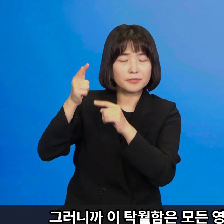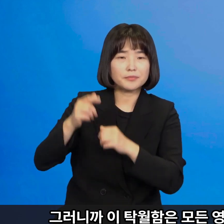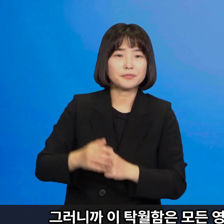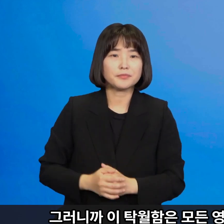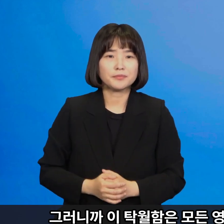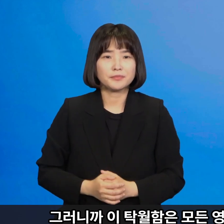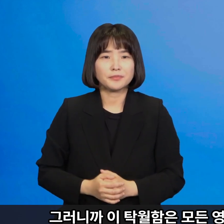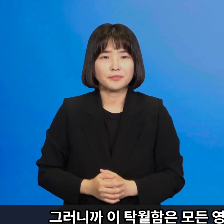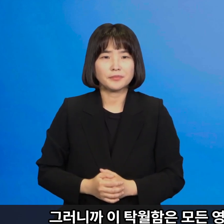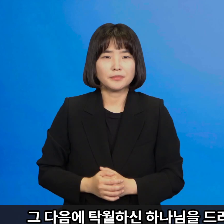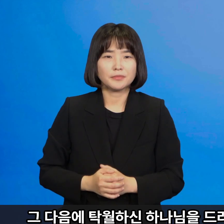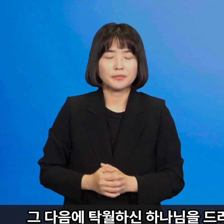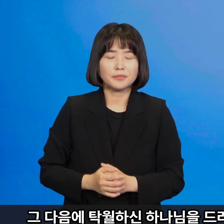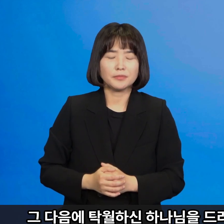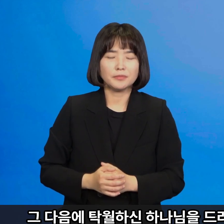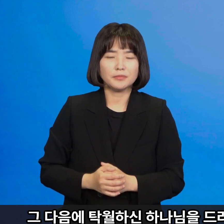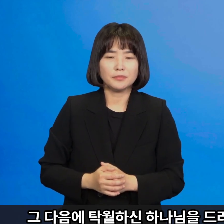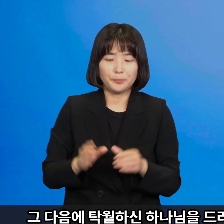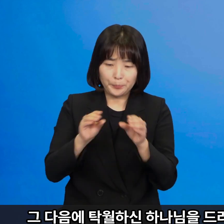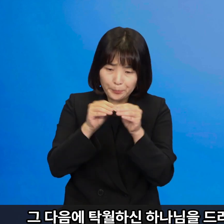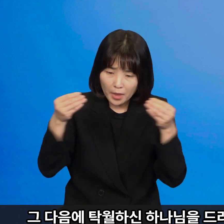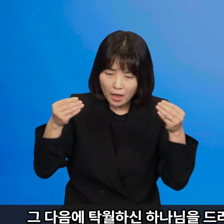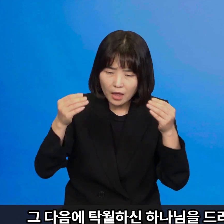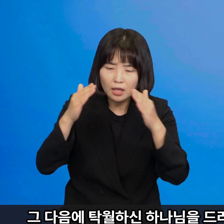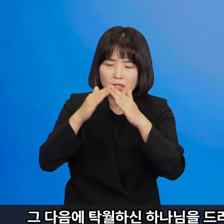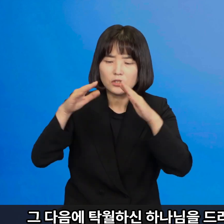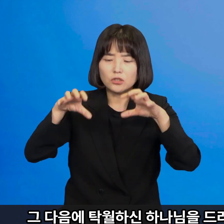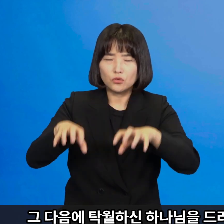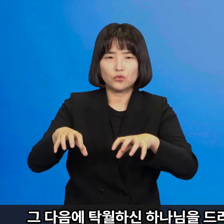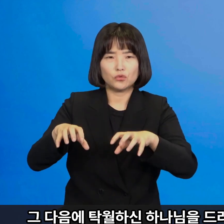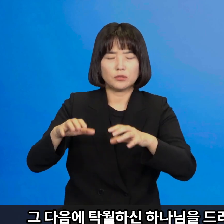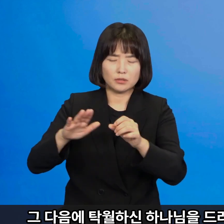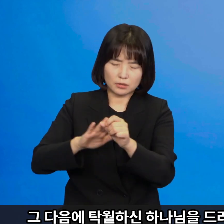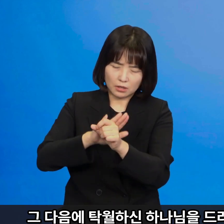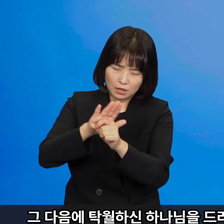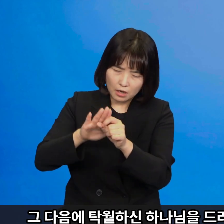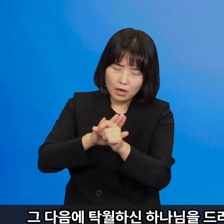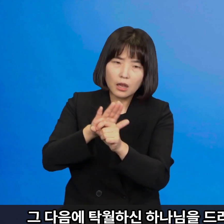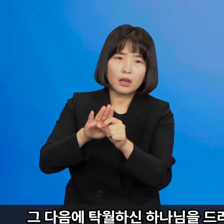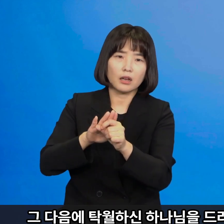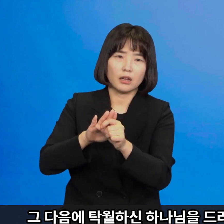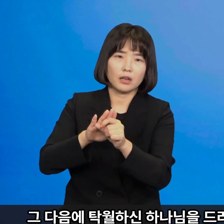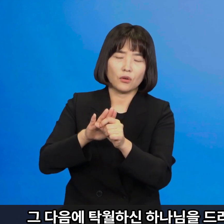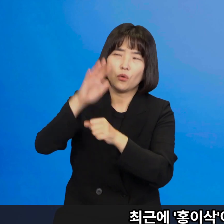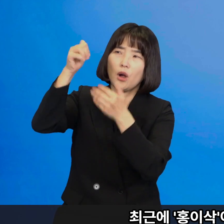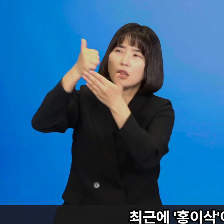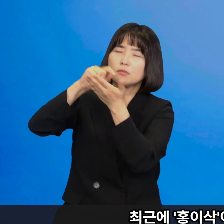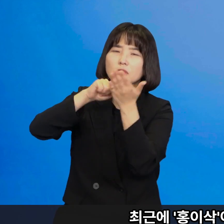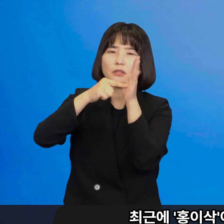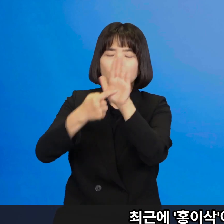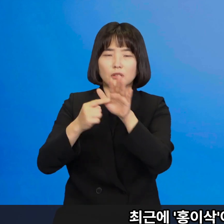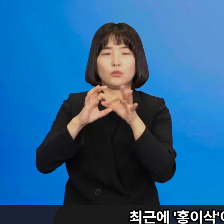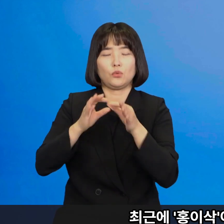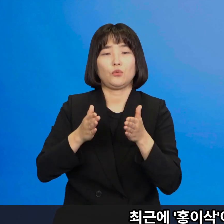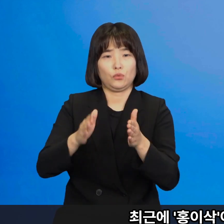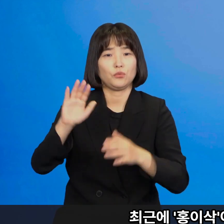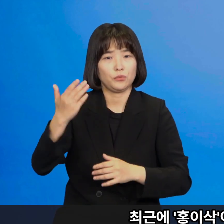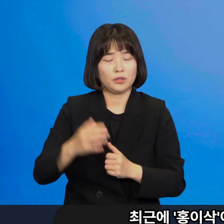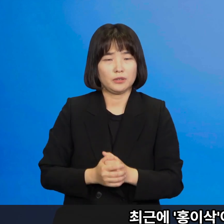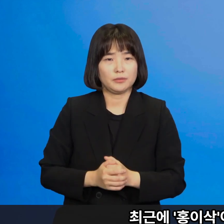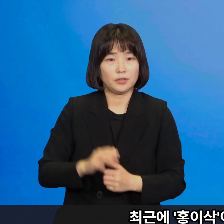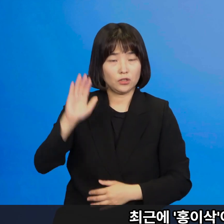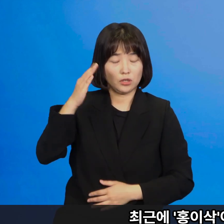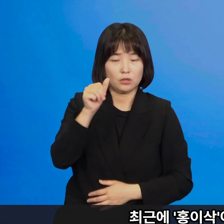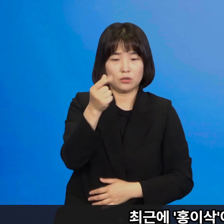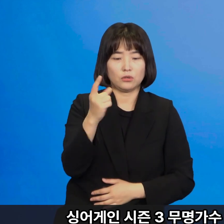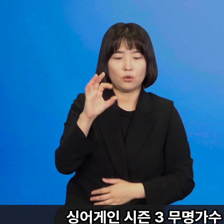사실은 이웃을 사랑하고 그 다음에 탁월하신 하나님을 드러낼 수 있는 통로가 된다는 것입니다. 최근에 홍이삭이라고